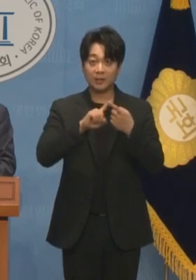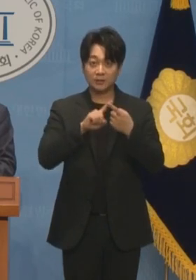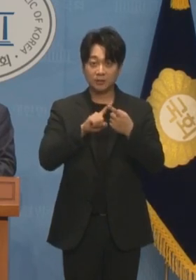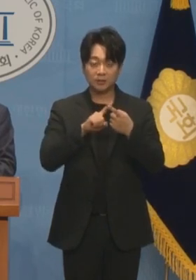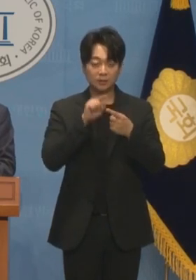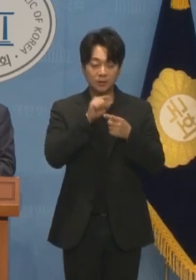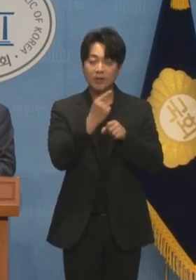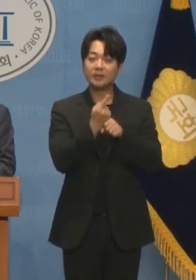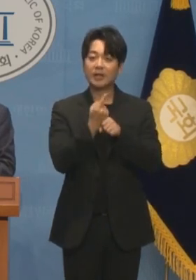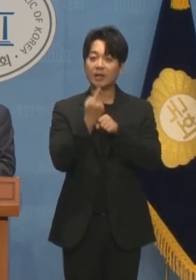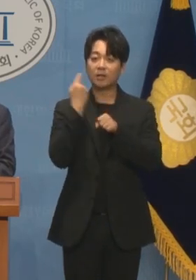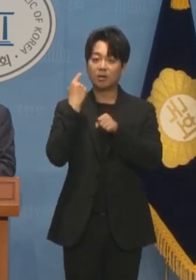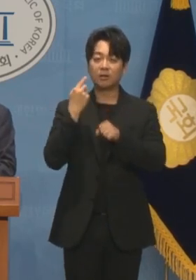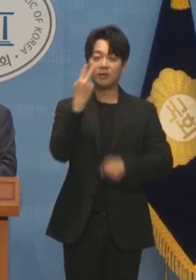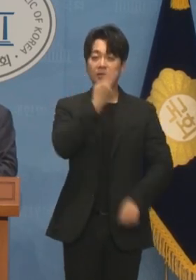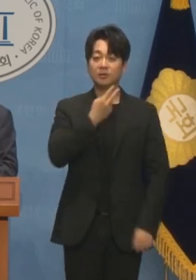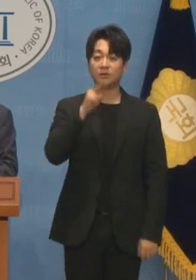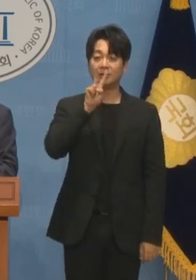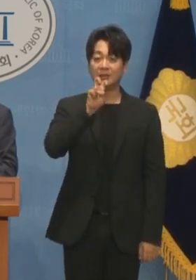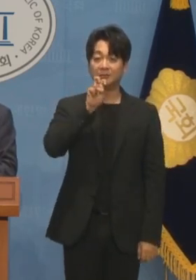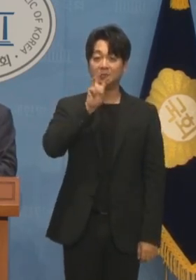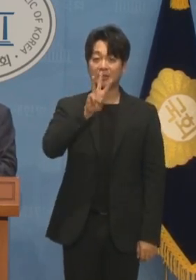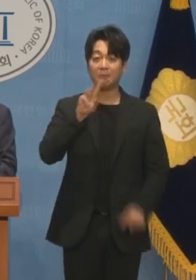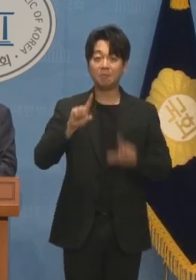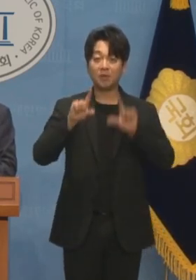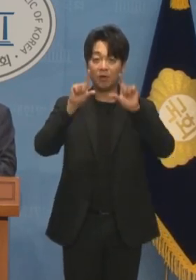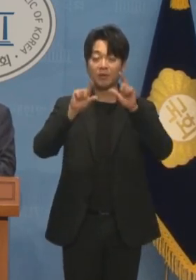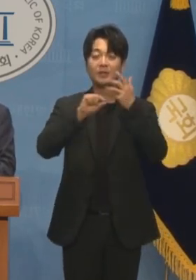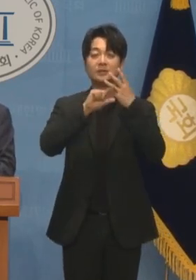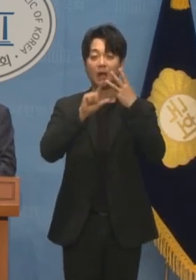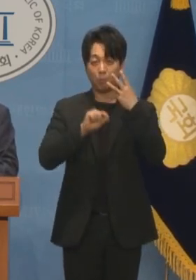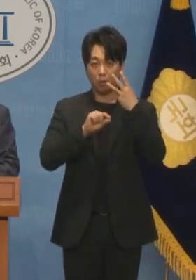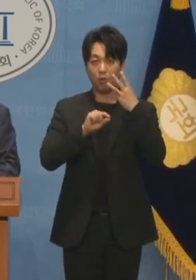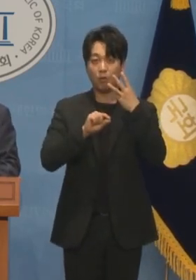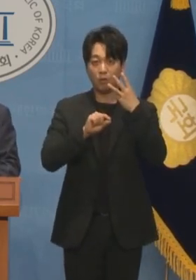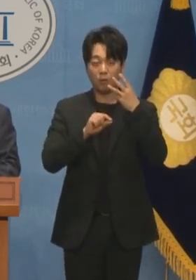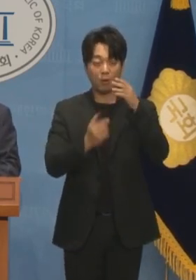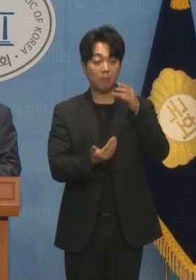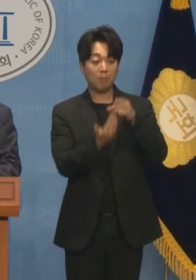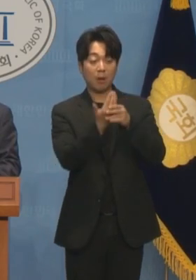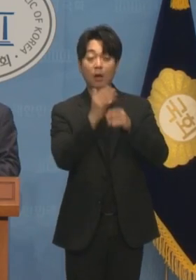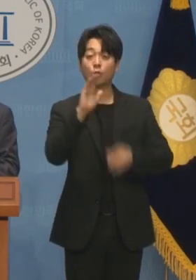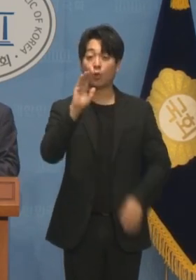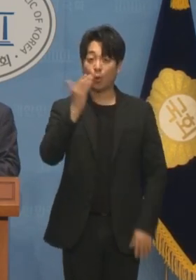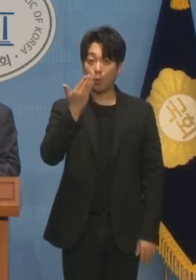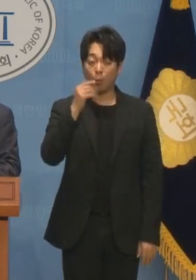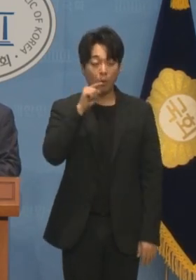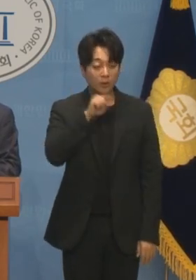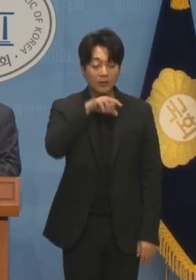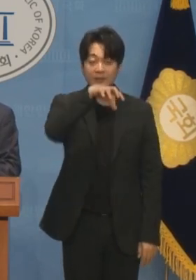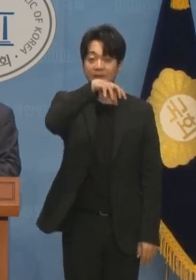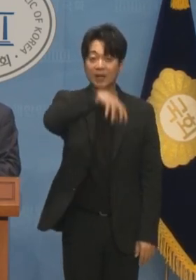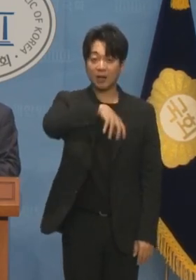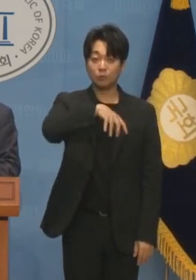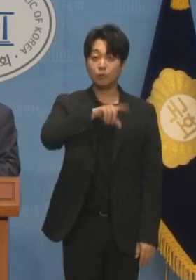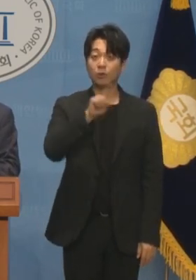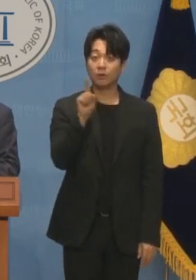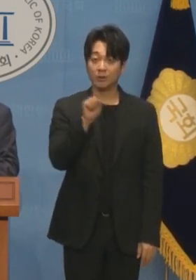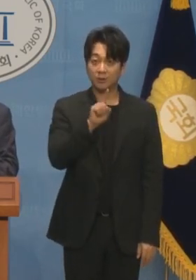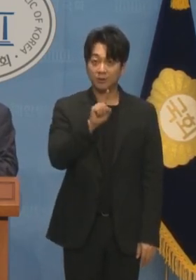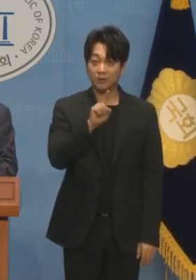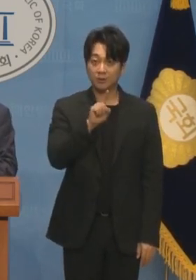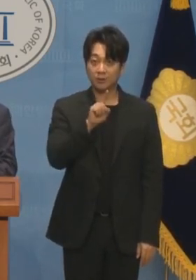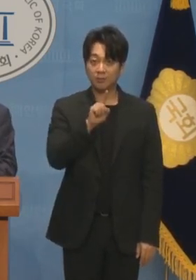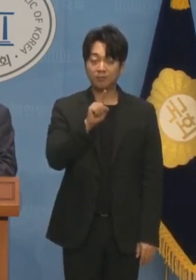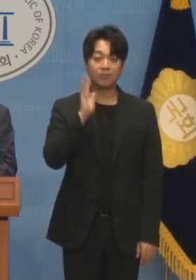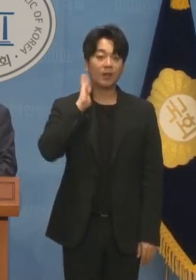지난해인 2023년 3월경이며 사건의 발단이 된 장소는 다름 아닌